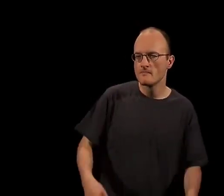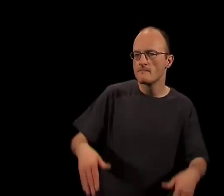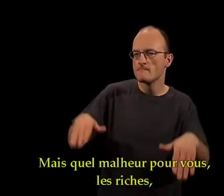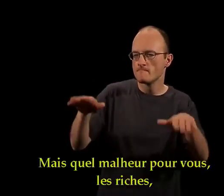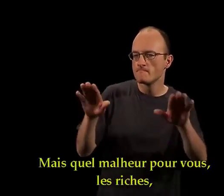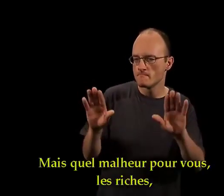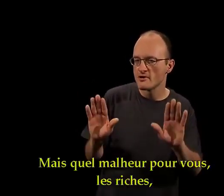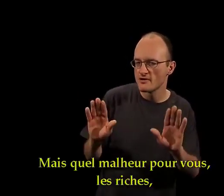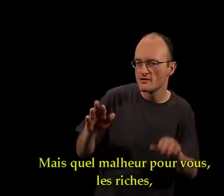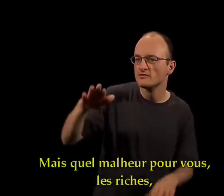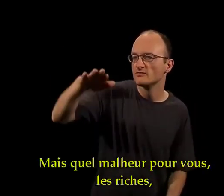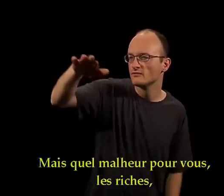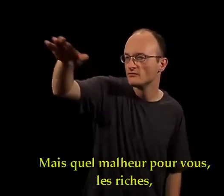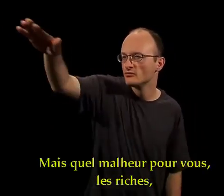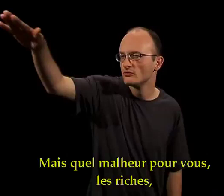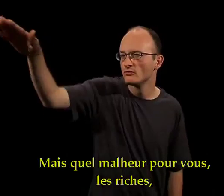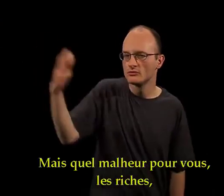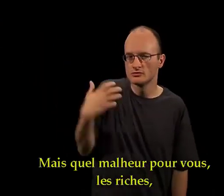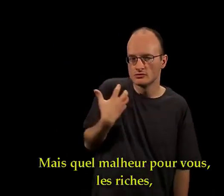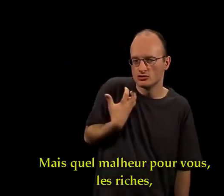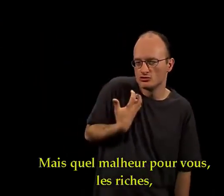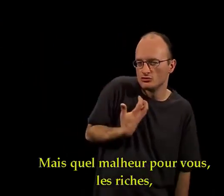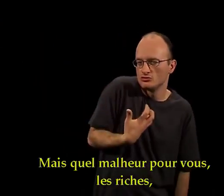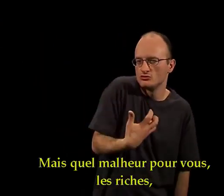Mais quel malheur pour vous, les riches,